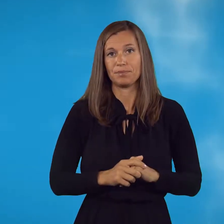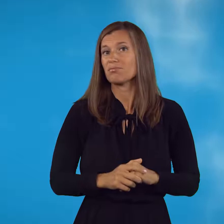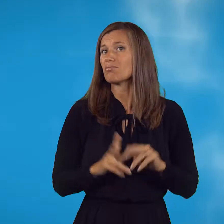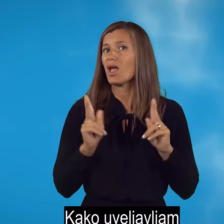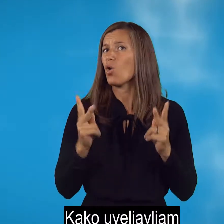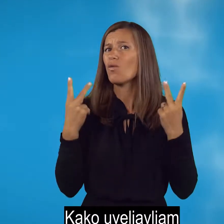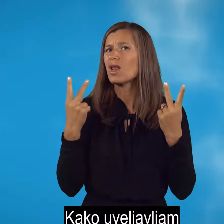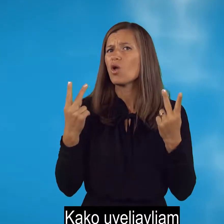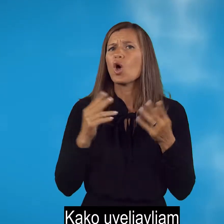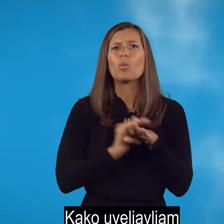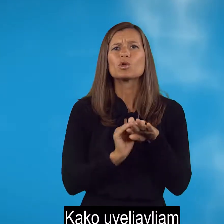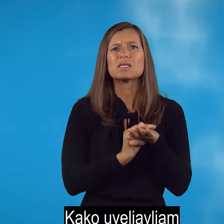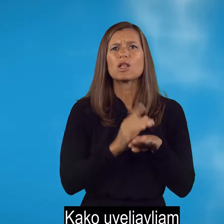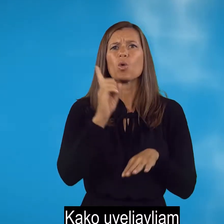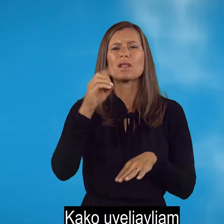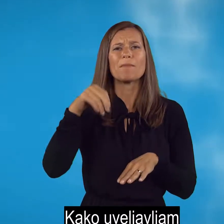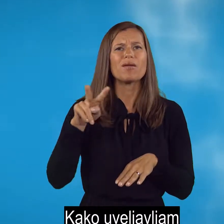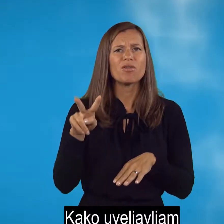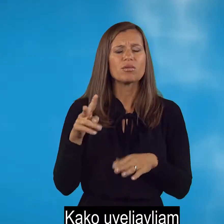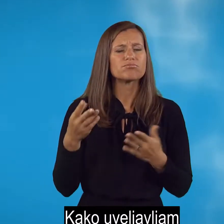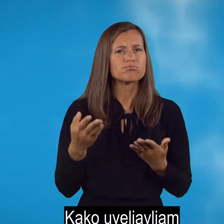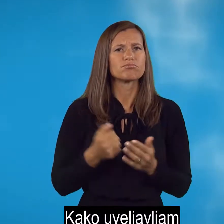Kako uveljavljam oprostitev DMV?